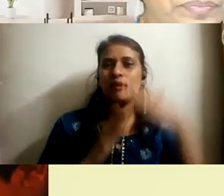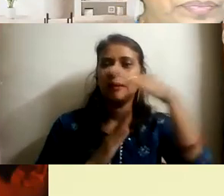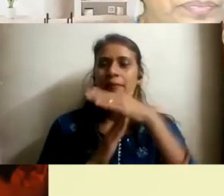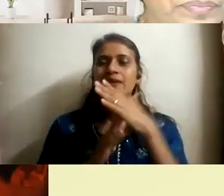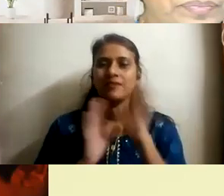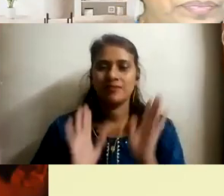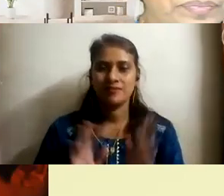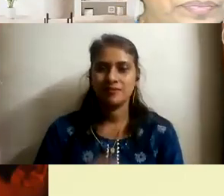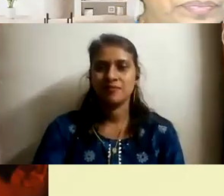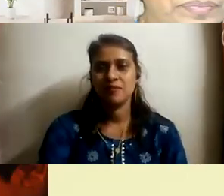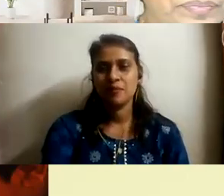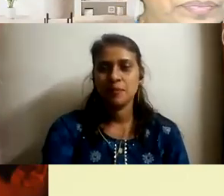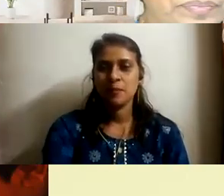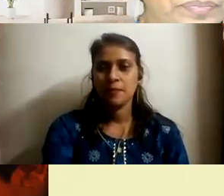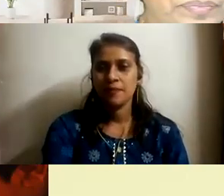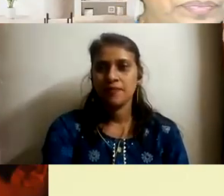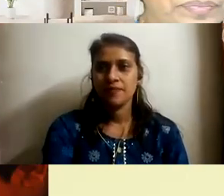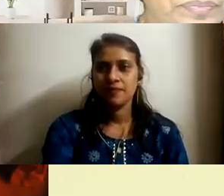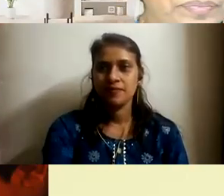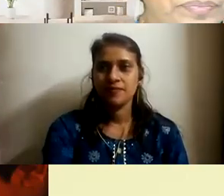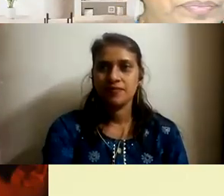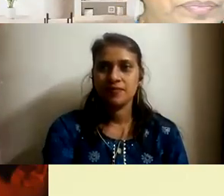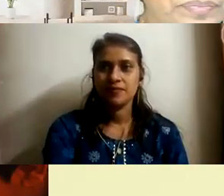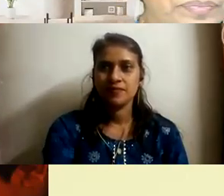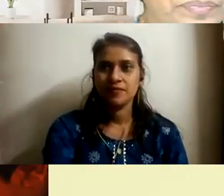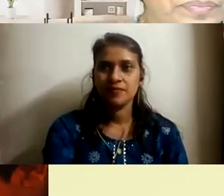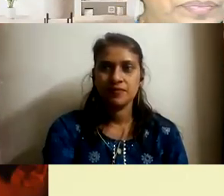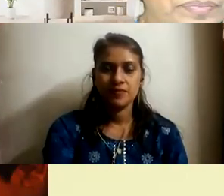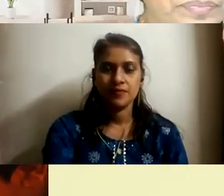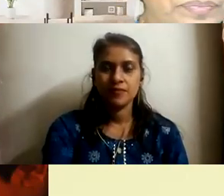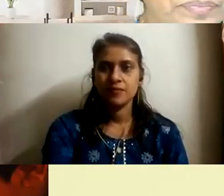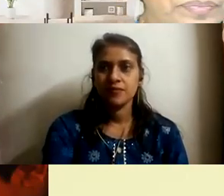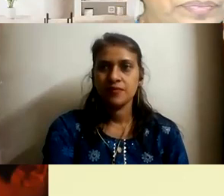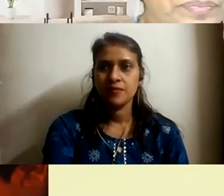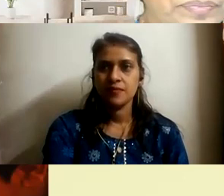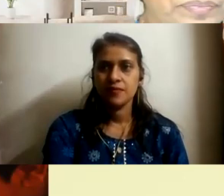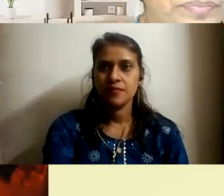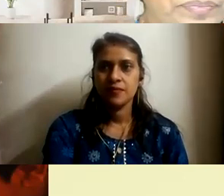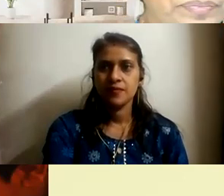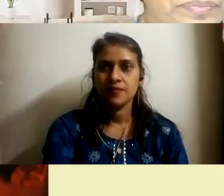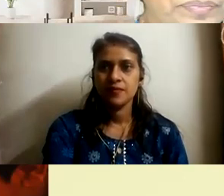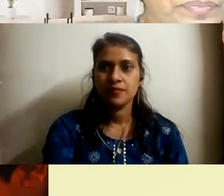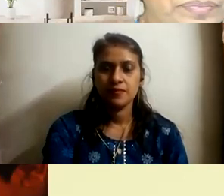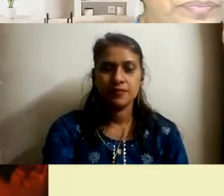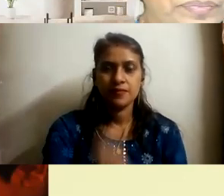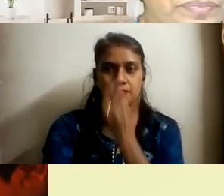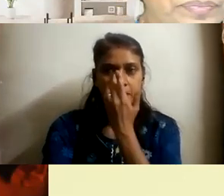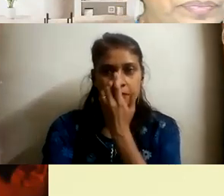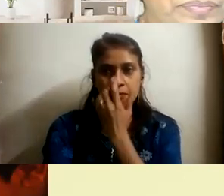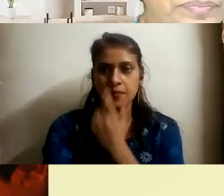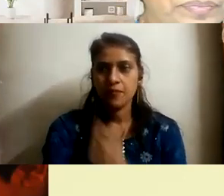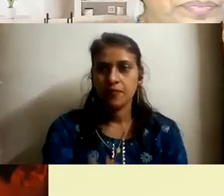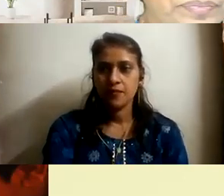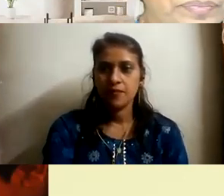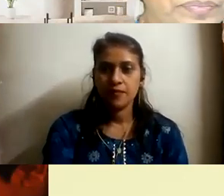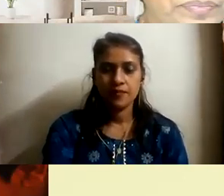आई एम रियली स्ट्रगलिंग विद माय लिटिल बिट ऑफ प्रॉब्लम. सो आई अंडरस्टैंड यहाँ पे बहुत सारे लोग रिसर्च स्टूडेंट्स